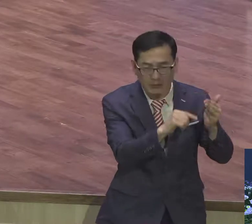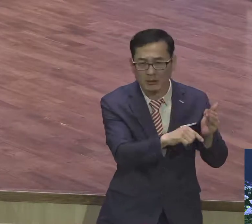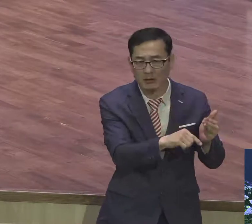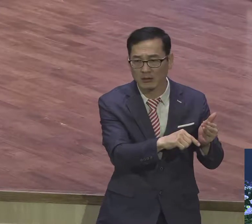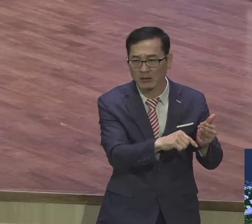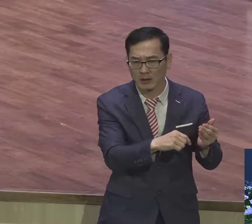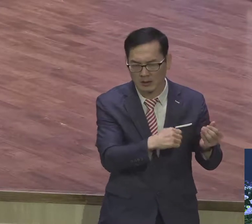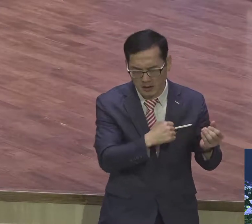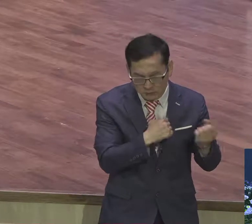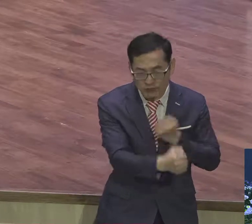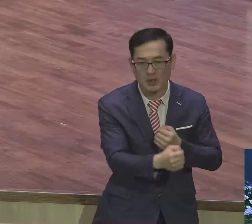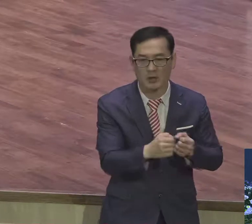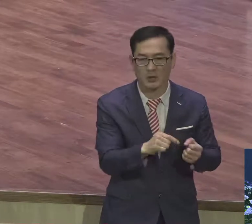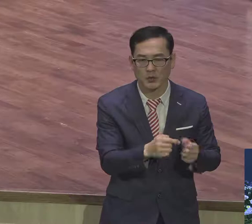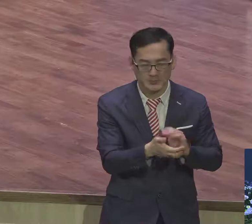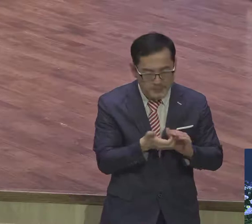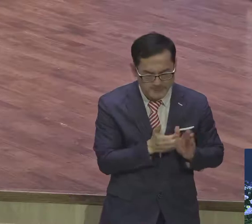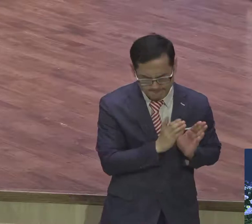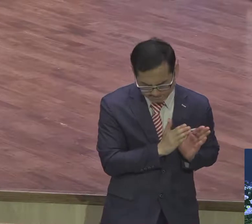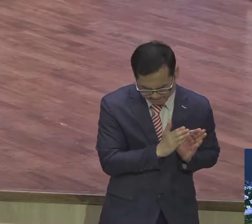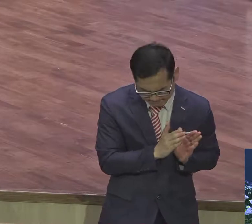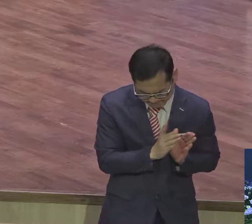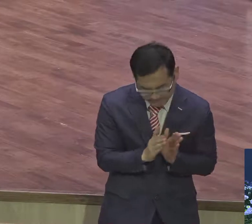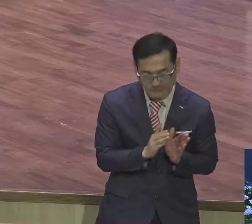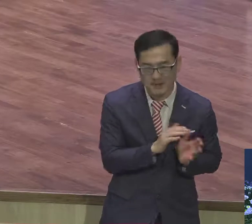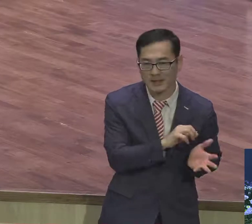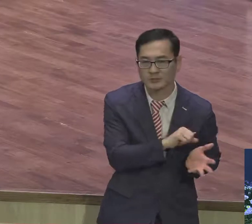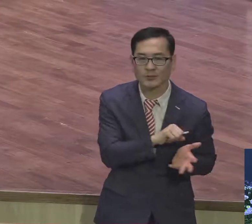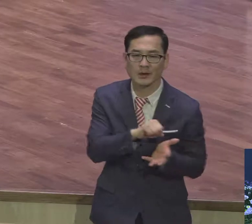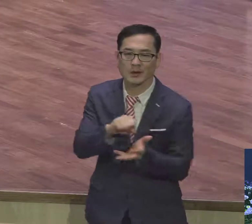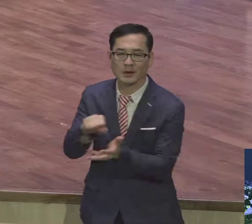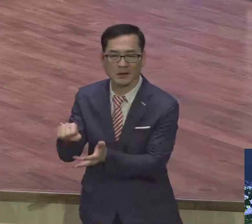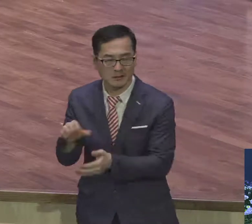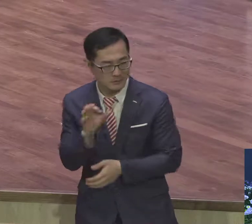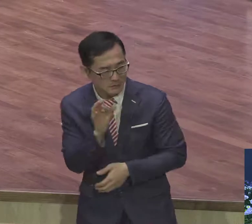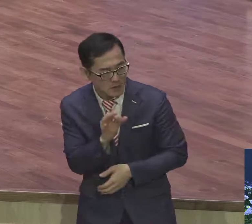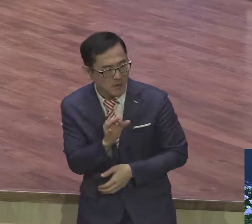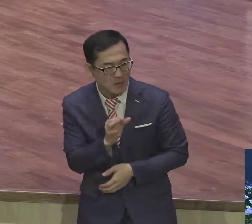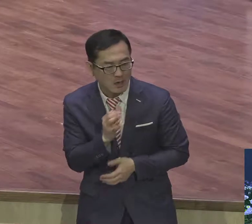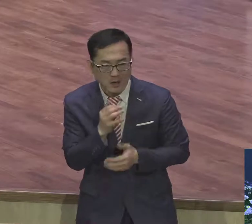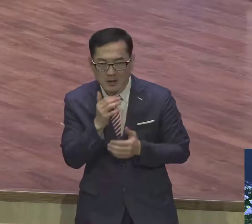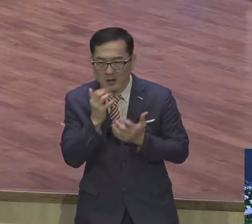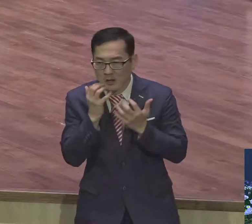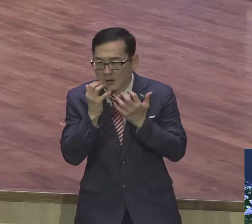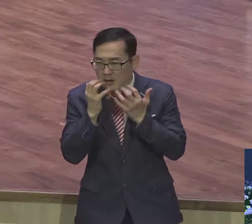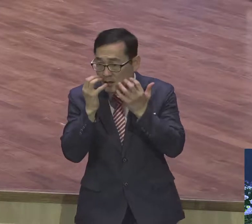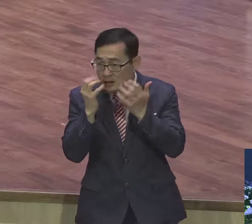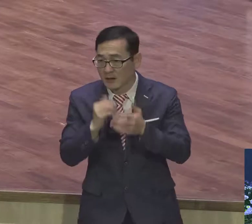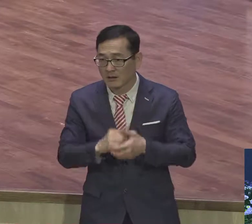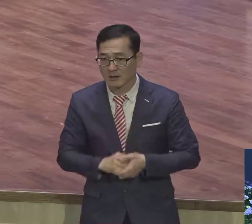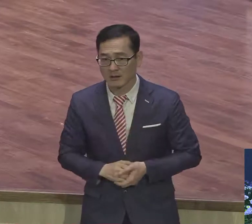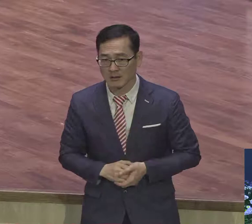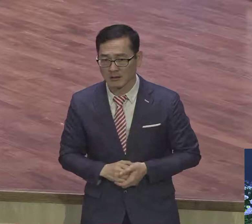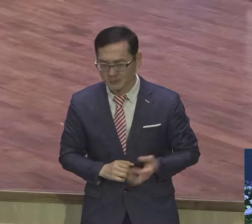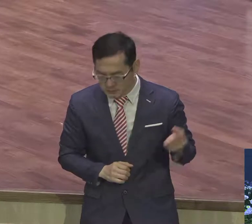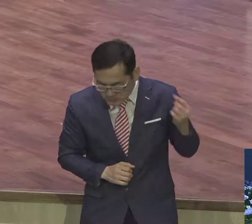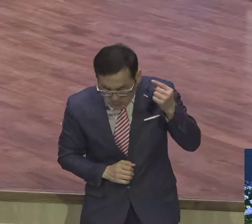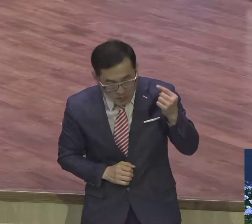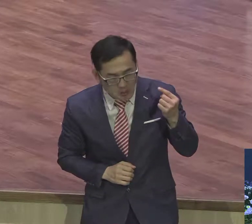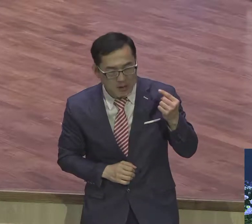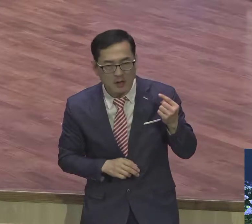해가지고 그 5년도 본인이 다 그래가지고 그걸 가져와요 나 처음 들었어요